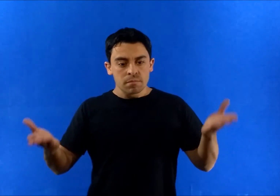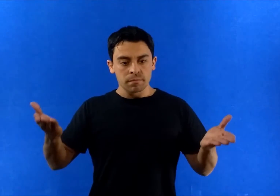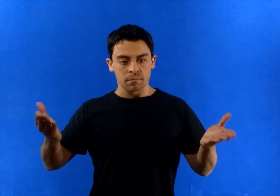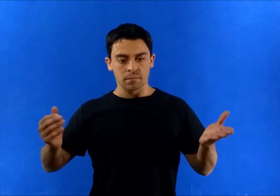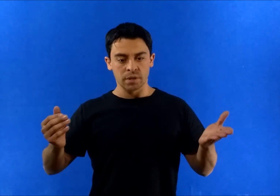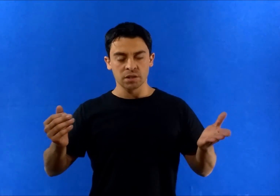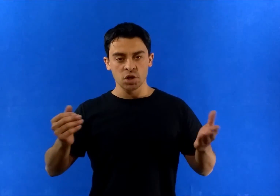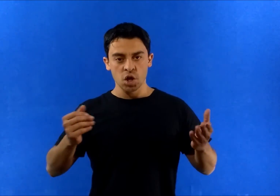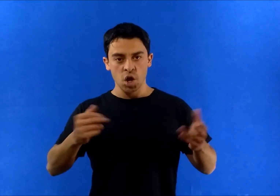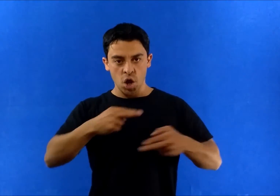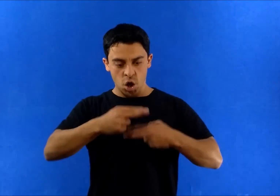equilíbrio,